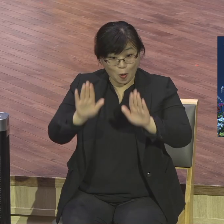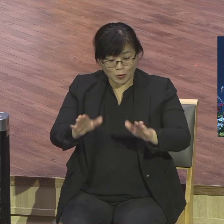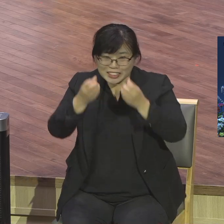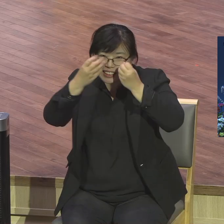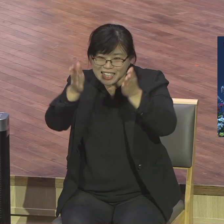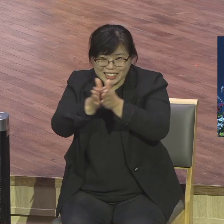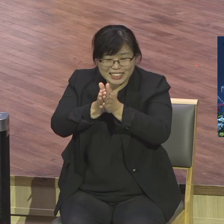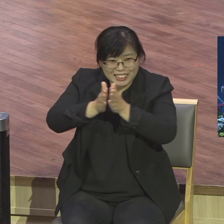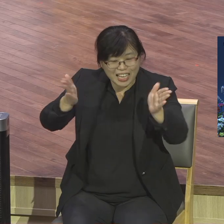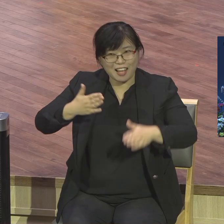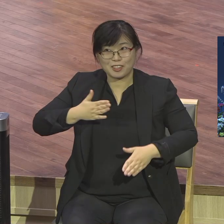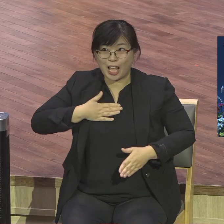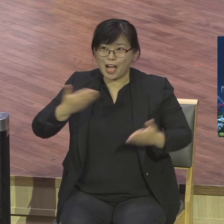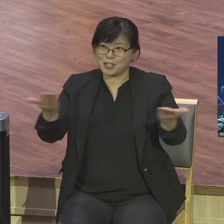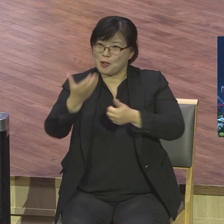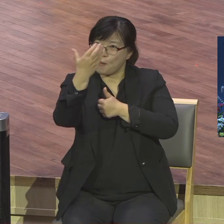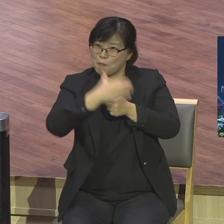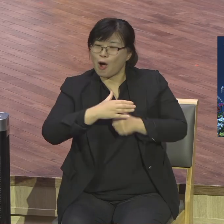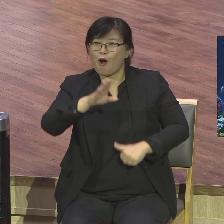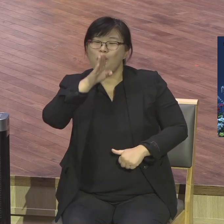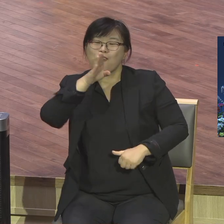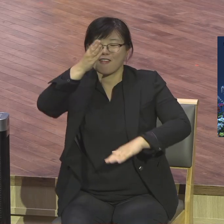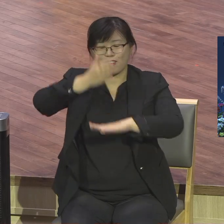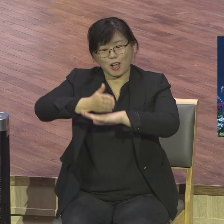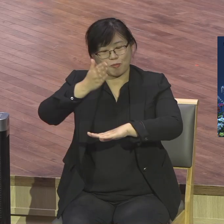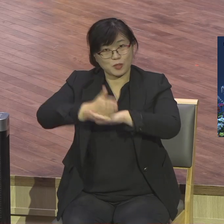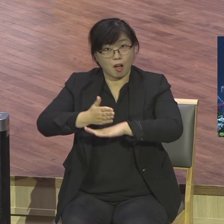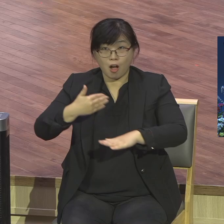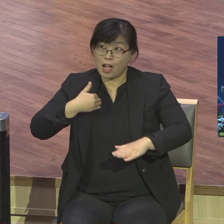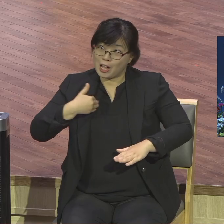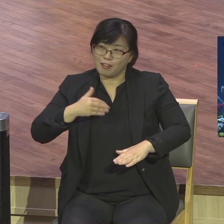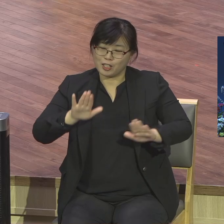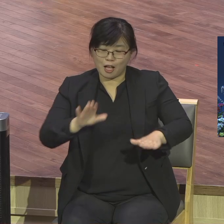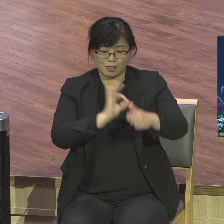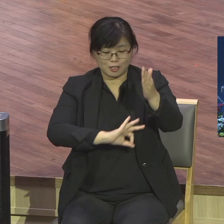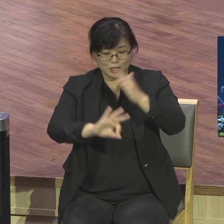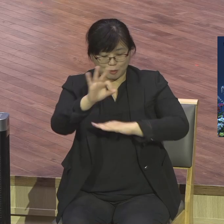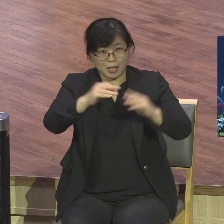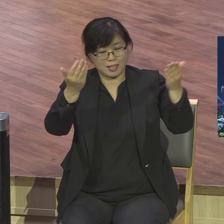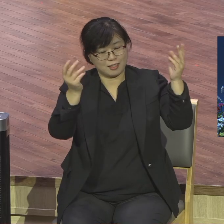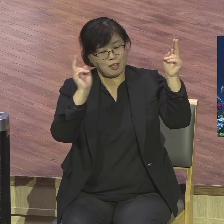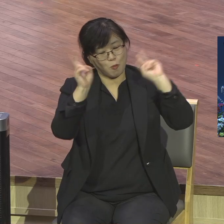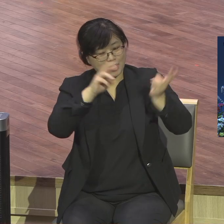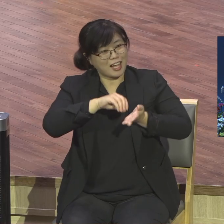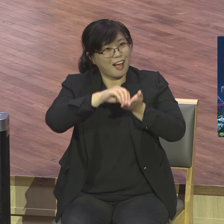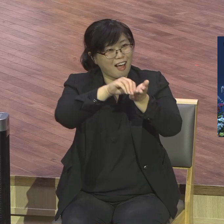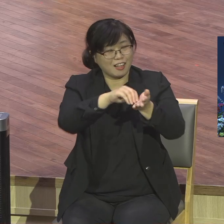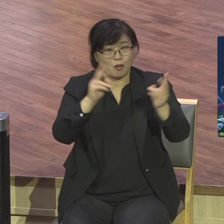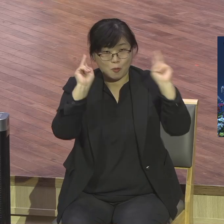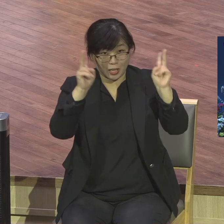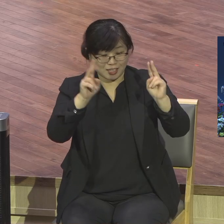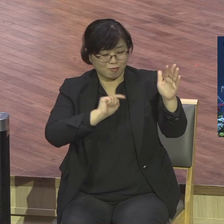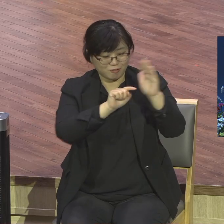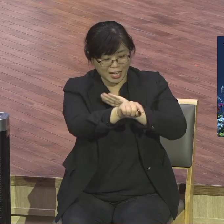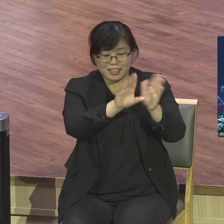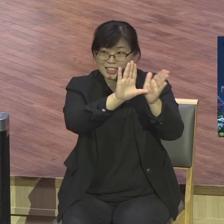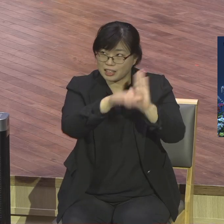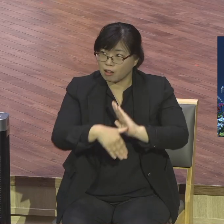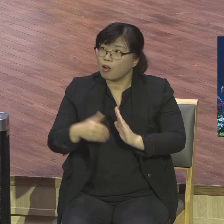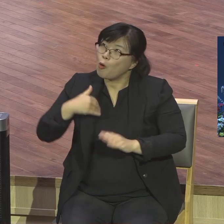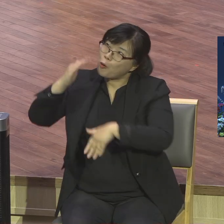주시는 현장을 간다. 아멘 직장 또 하나님 주신 거예요. 모든 게 축제의 여정이 되어야 된다.